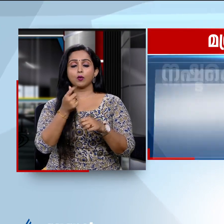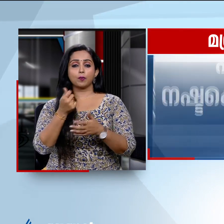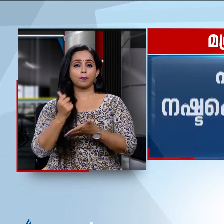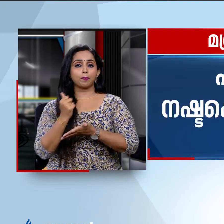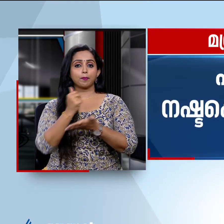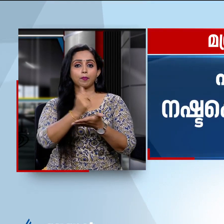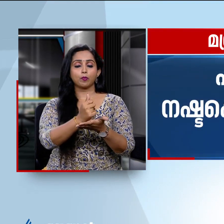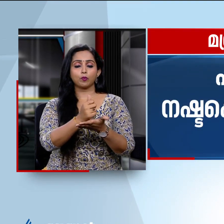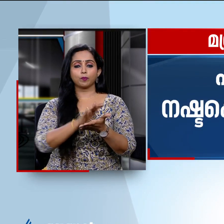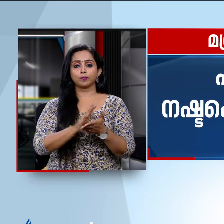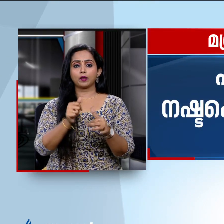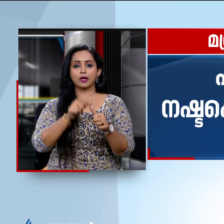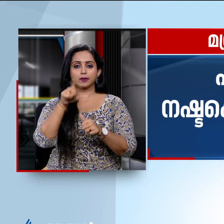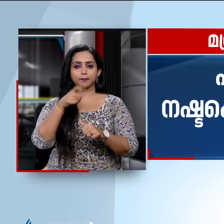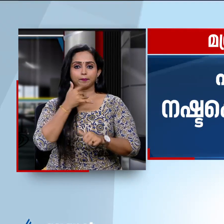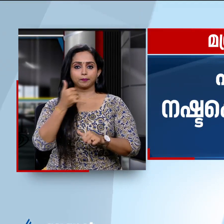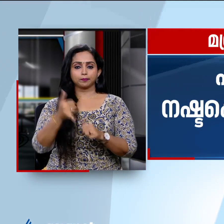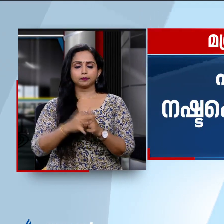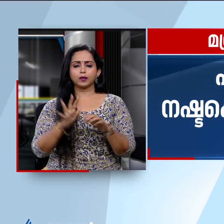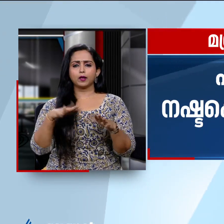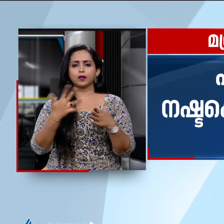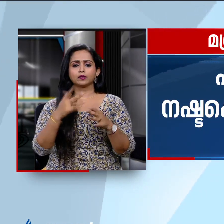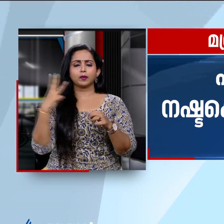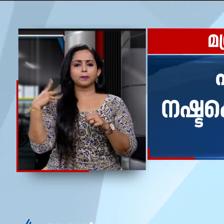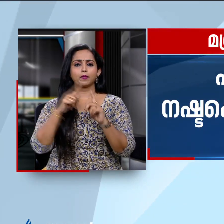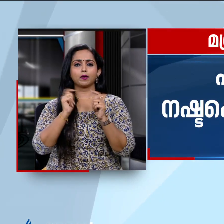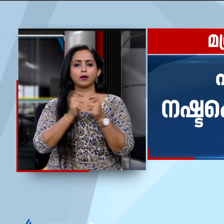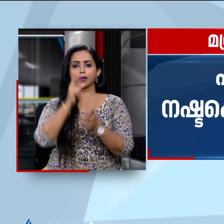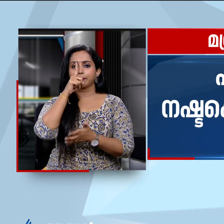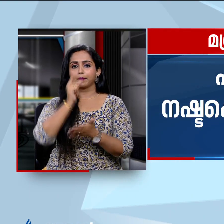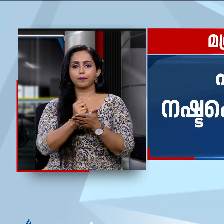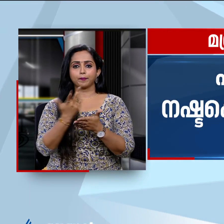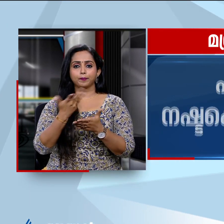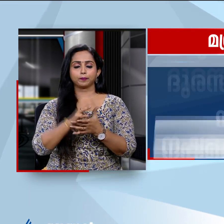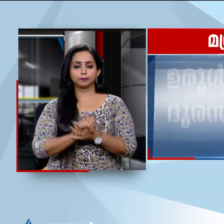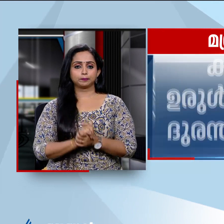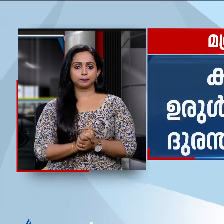ഏഞ്ചൽ വിവരങ്ങളുമായി ചേരുന്നു. ഏഞ്ചൽ, എന്താണ് മന്ത്രിസഭായോഗത്തിൽ തീരുമാനം?